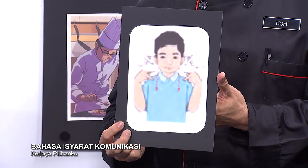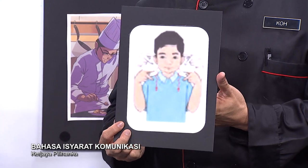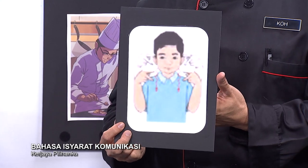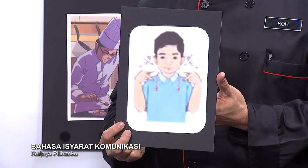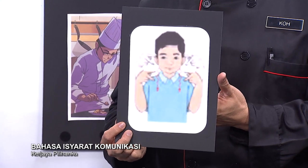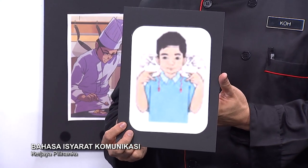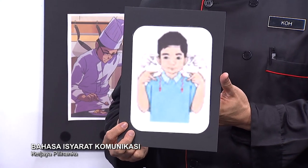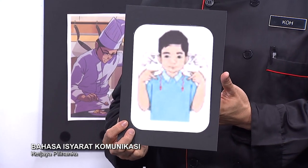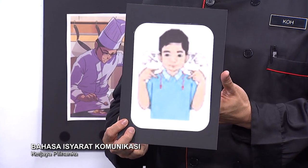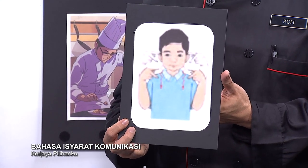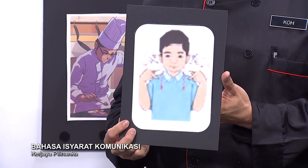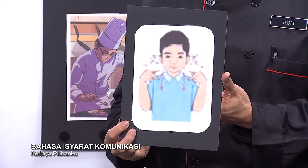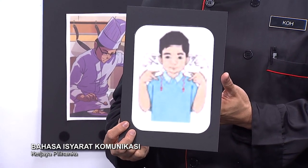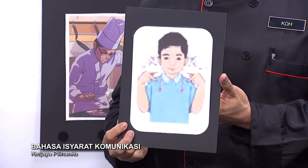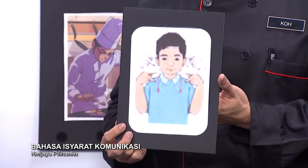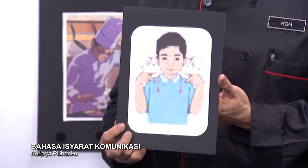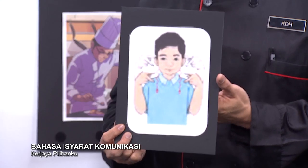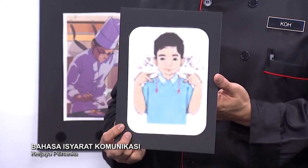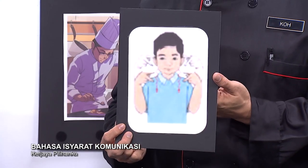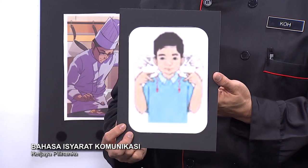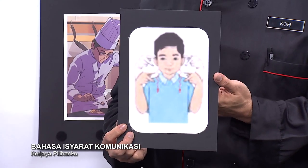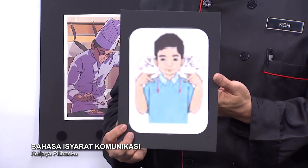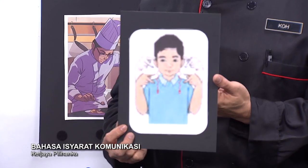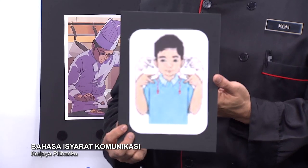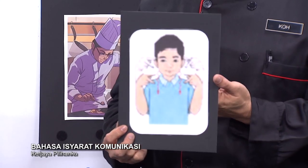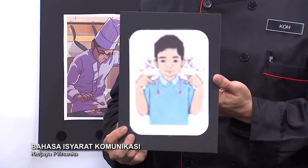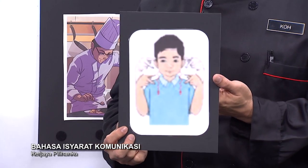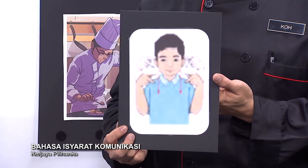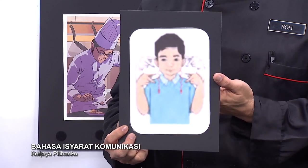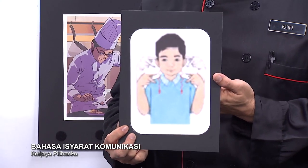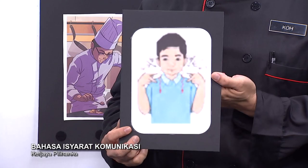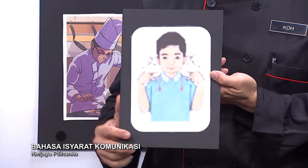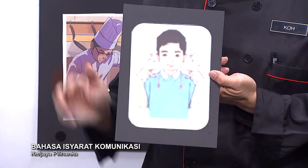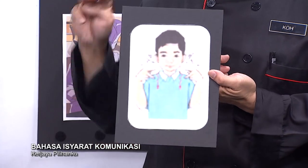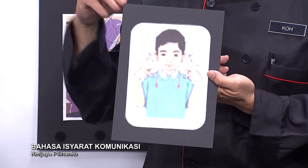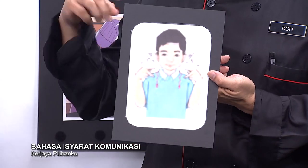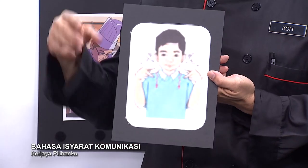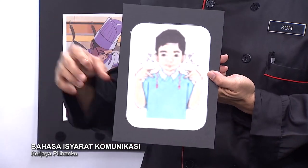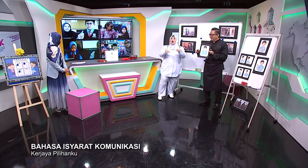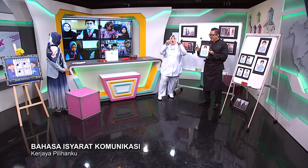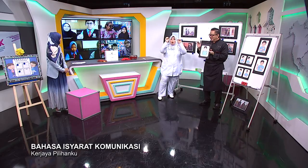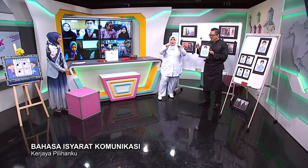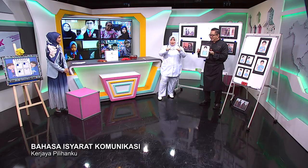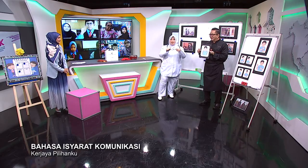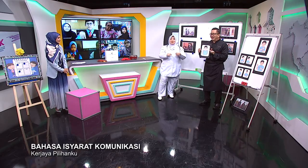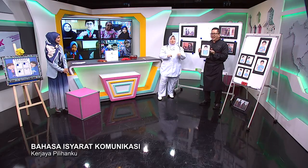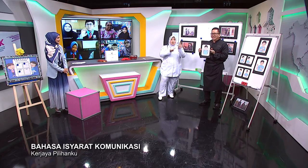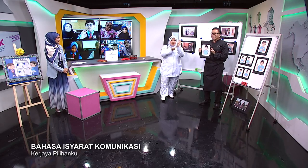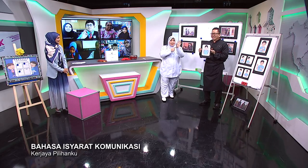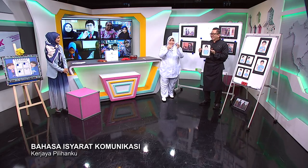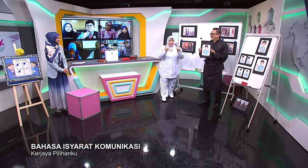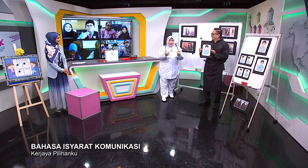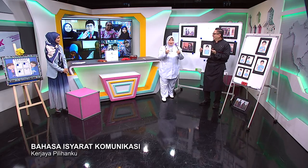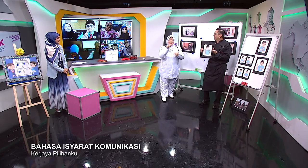je. Eja peguam. Tulis sekarang. Oh, ada untuk murid eja. Dah ejaan tangan dah.